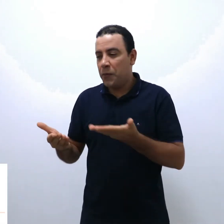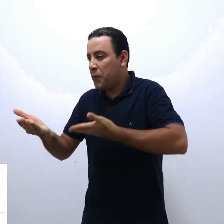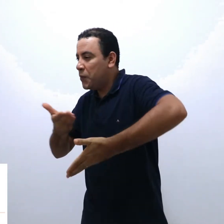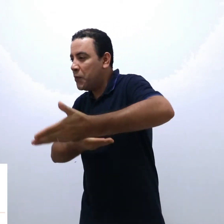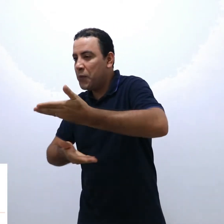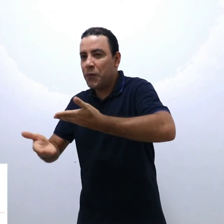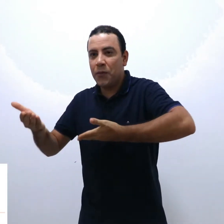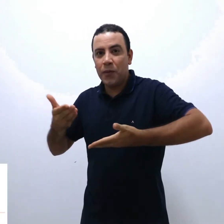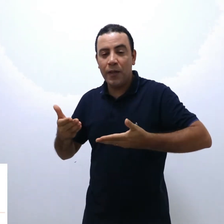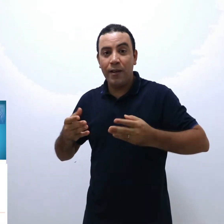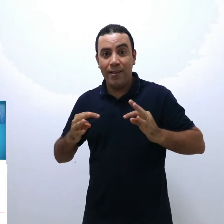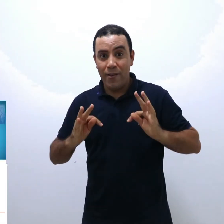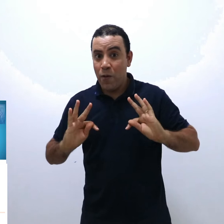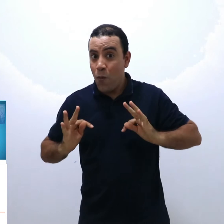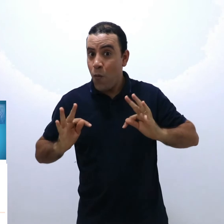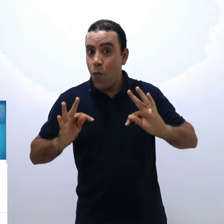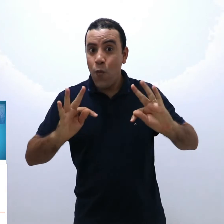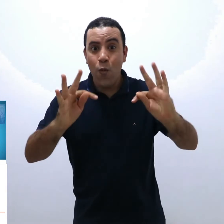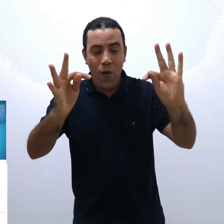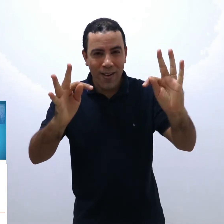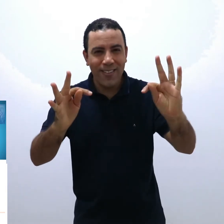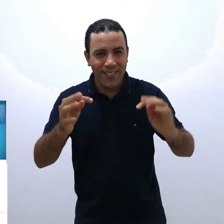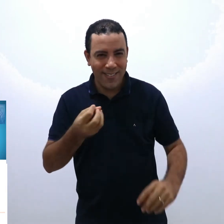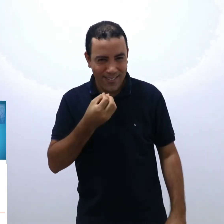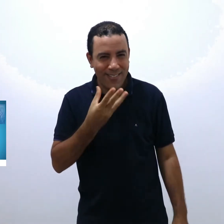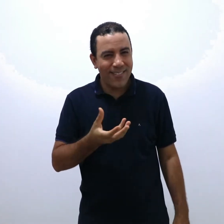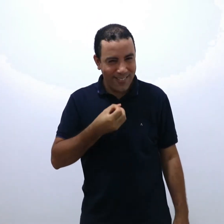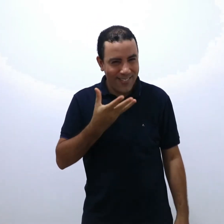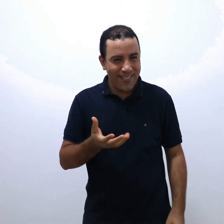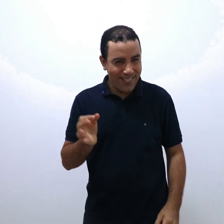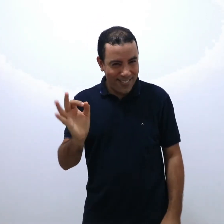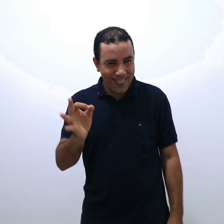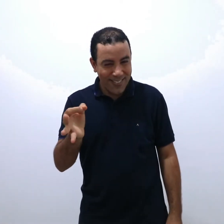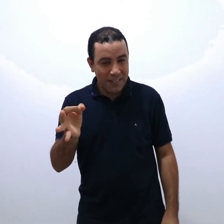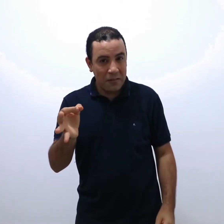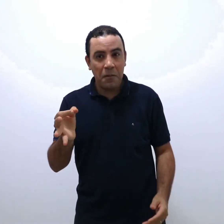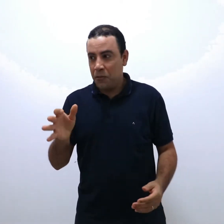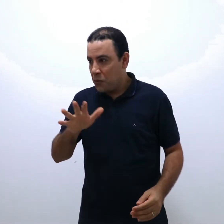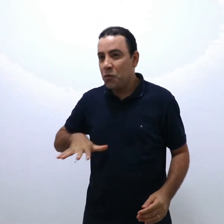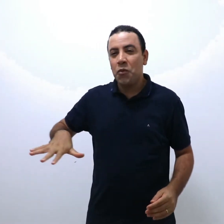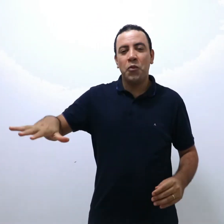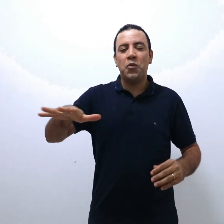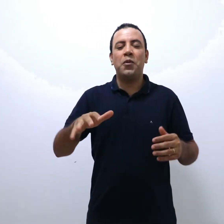trocando mensagens, interagindo e usando a tecnologia. Tudo isso é muito bom, não é mesmo?